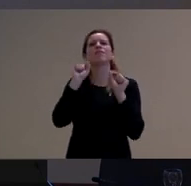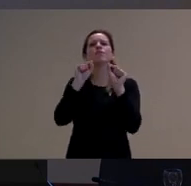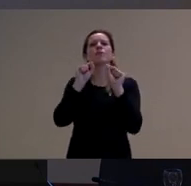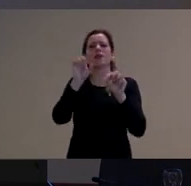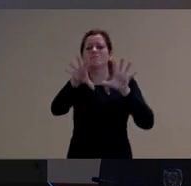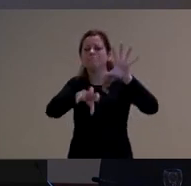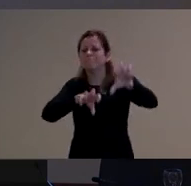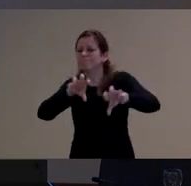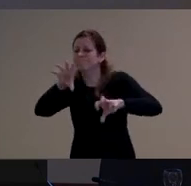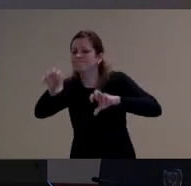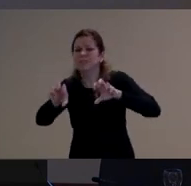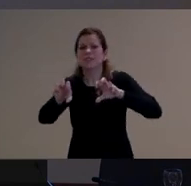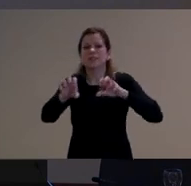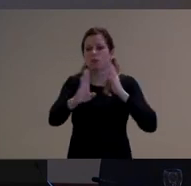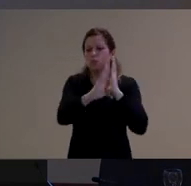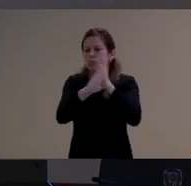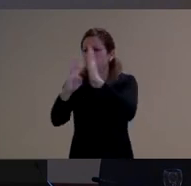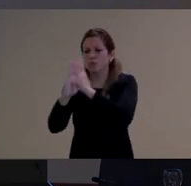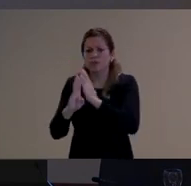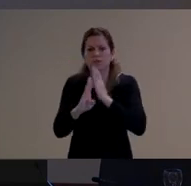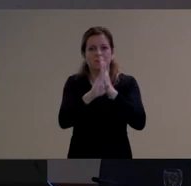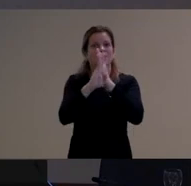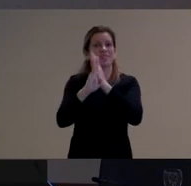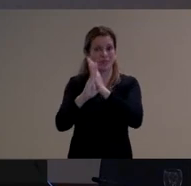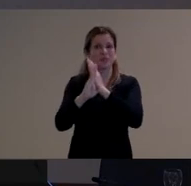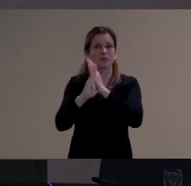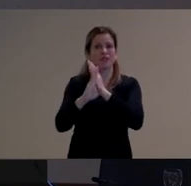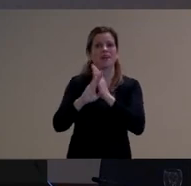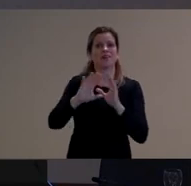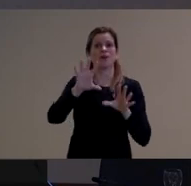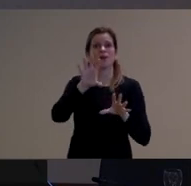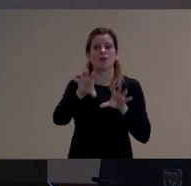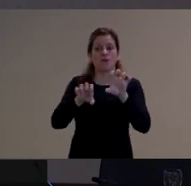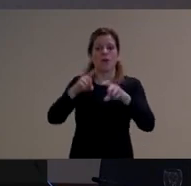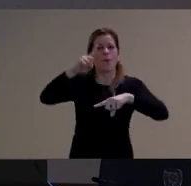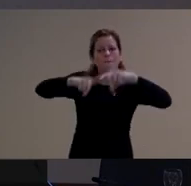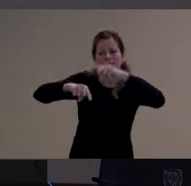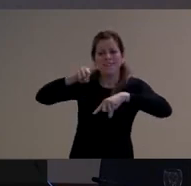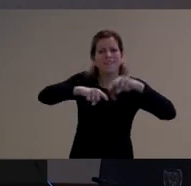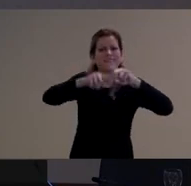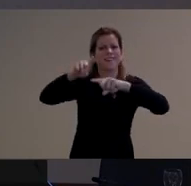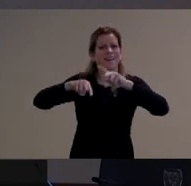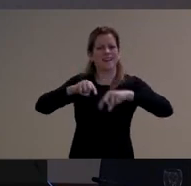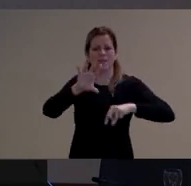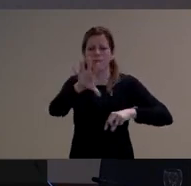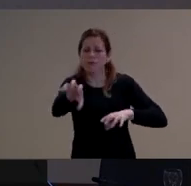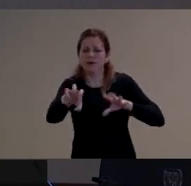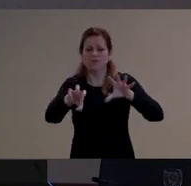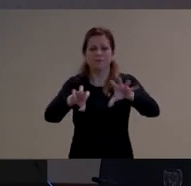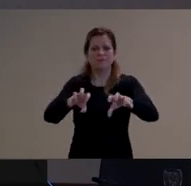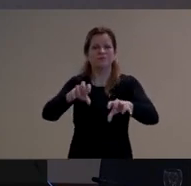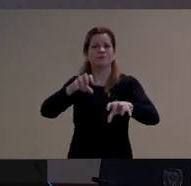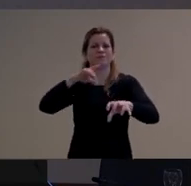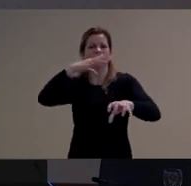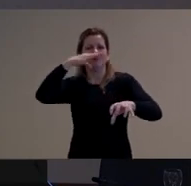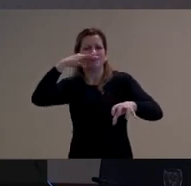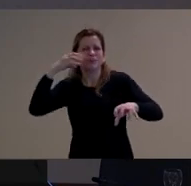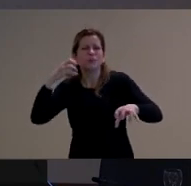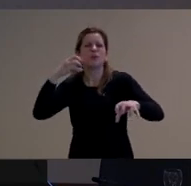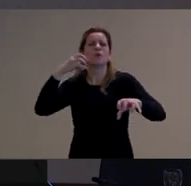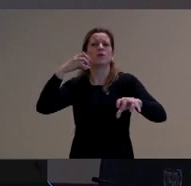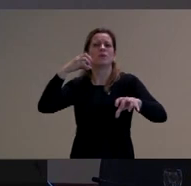e descobrir as propriedades de objetos e materiais odor cor